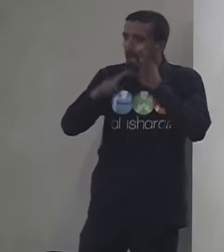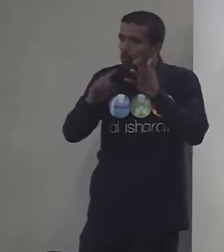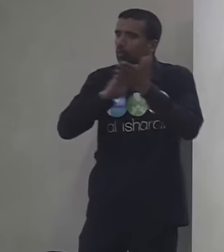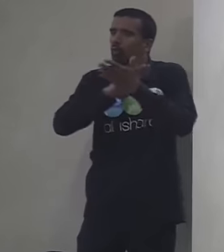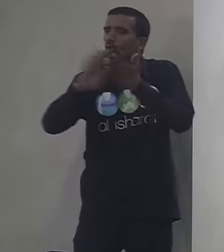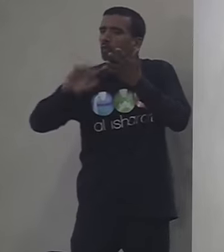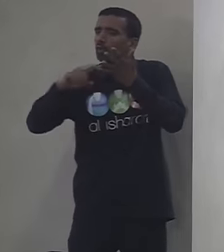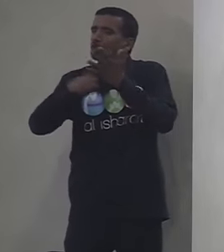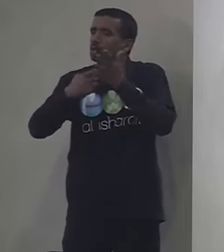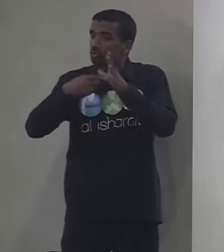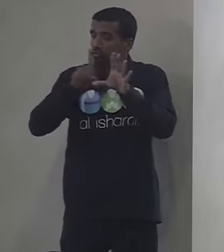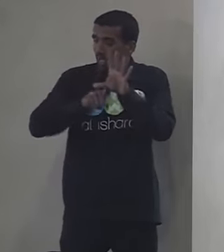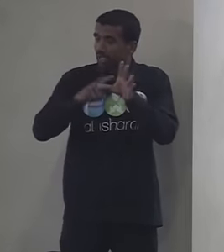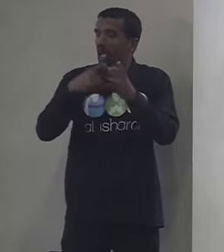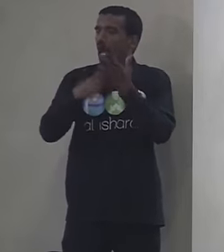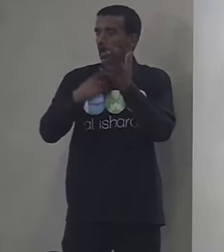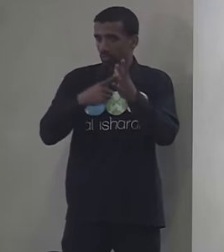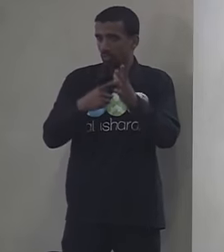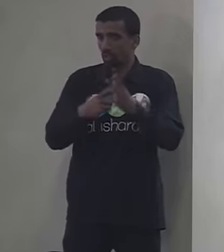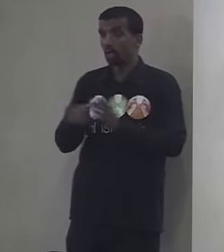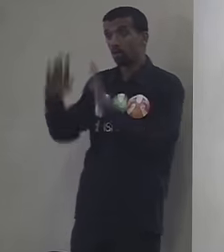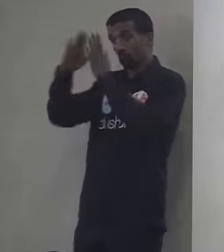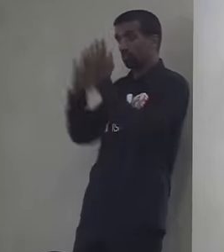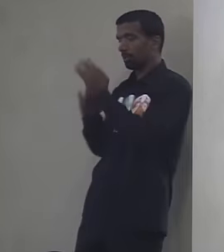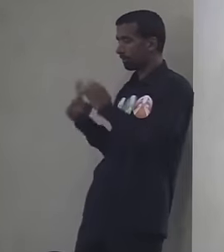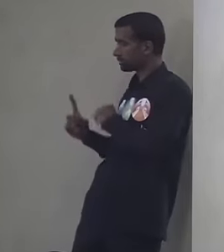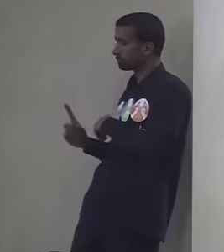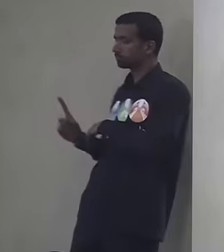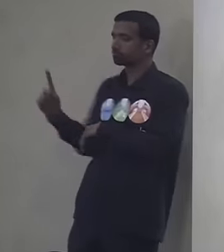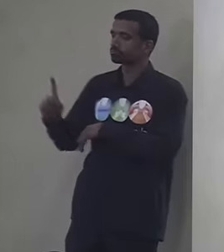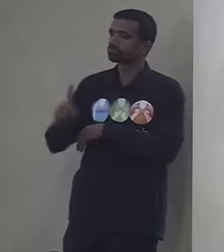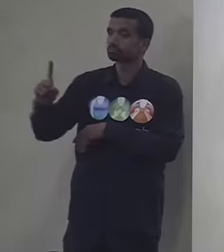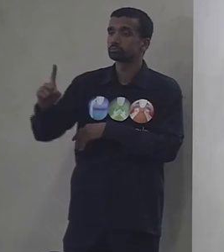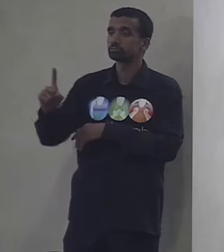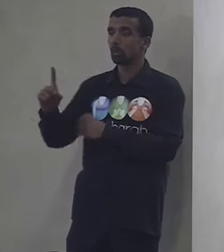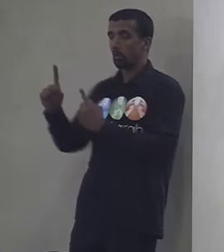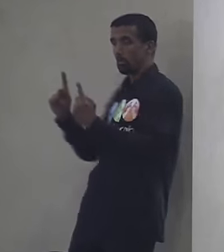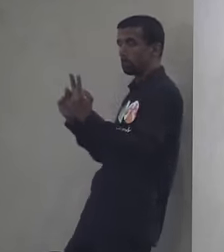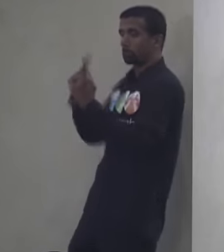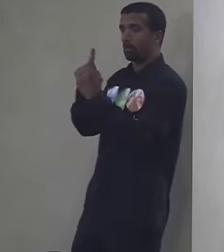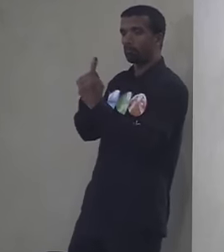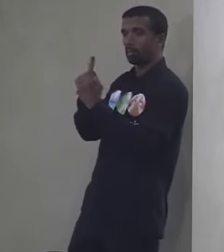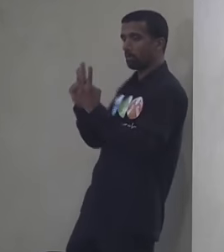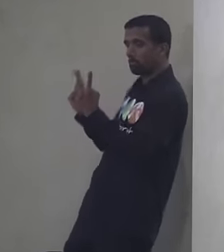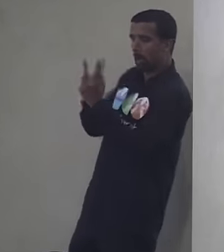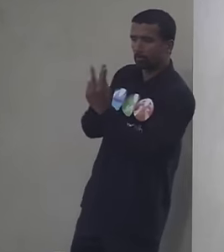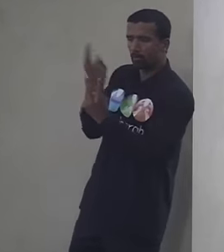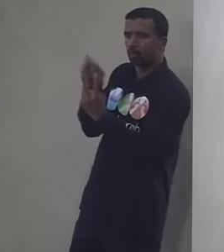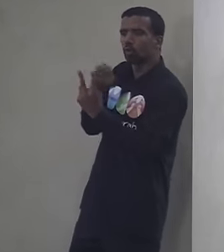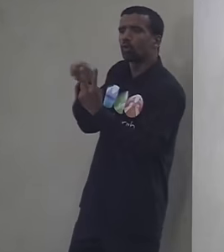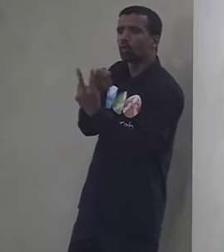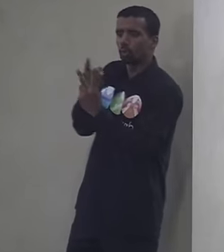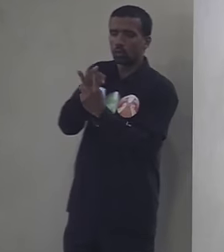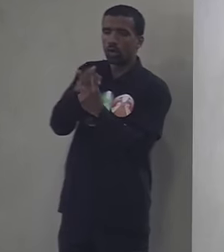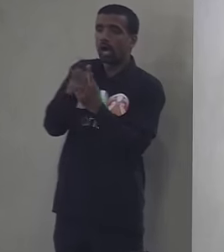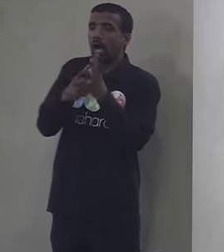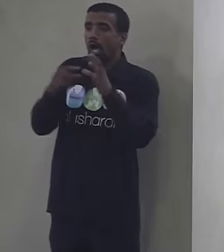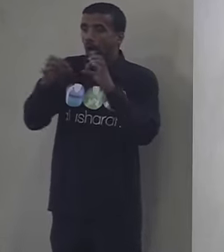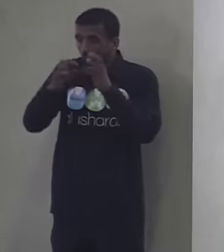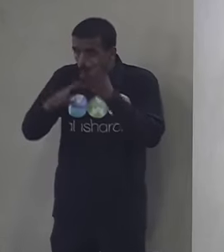بَكَرْ وَعُمَرْ. And he passed by, all of a sudden, he ran into Abu Bakr and Umar. فَقَالَ مَا أَخْرَجَكُمَا مِن بُيُوتِكُمَا هَذِهِ